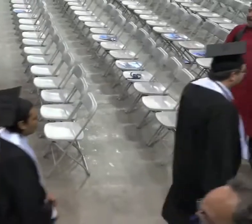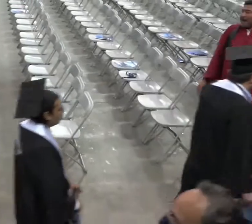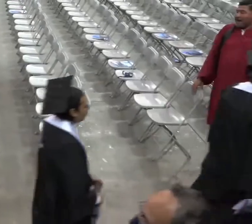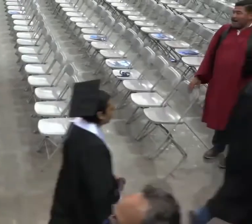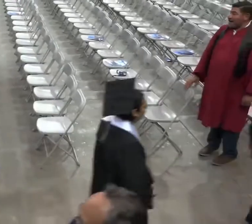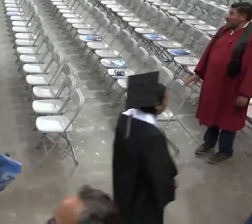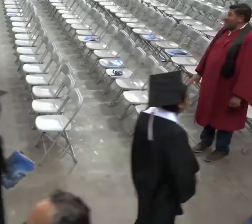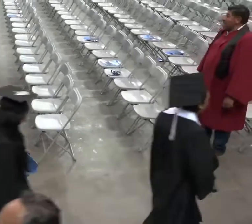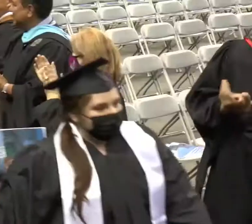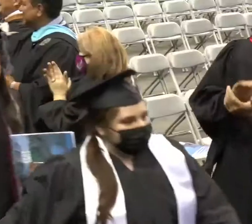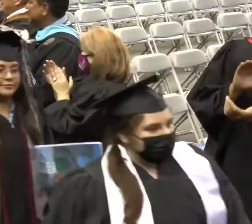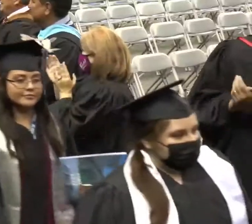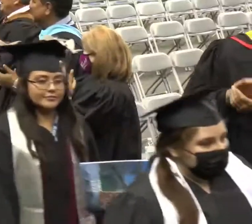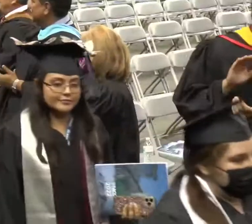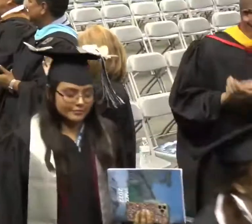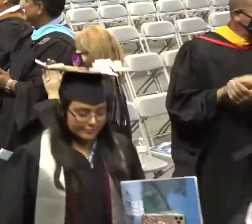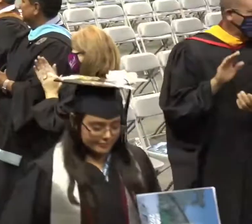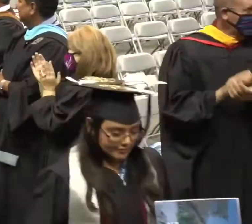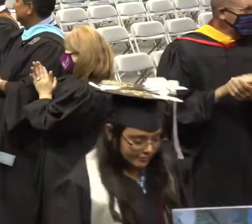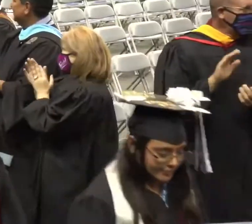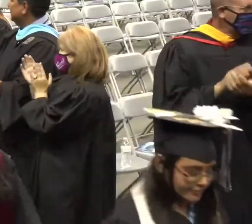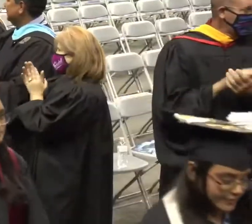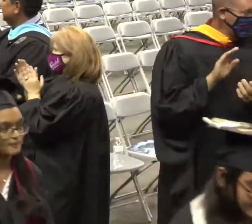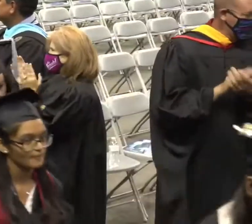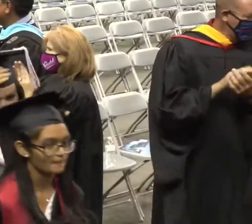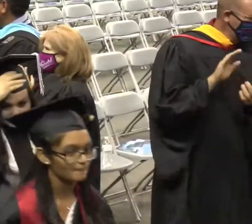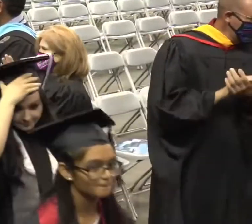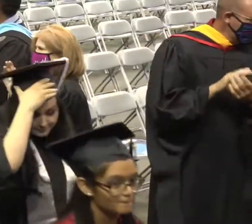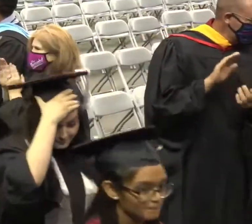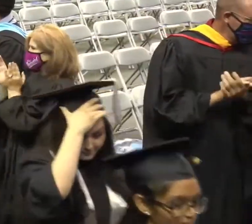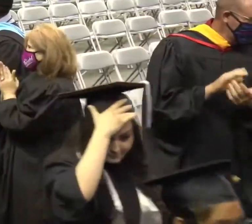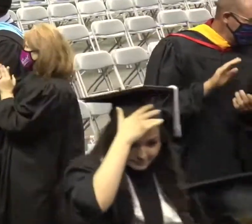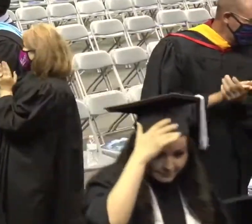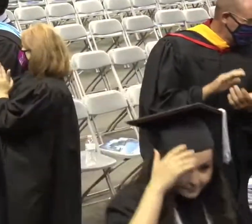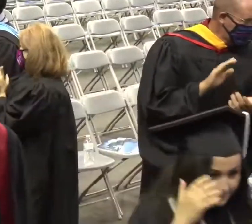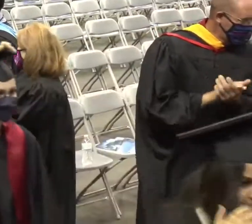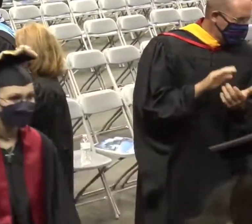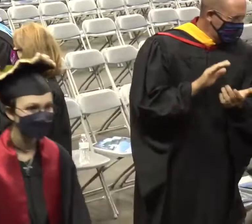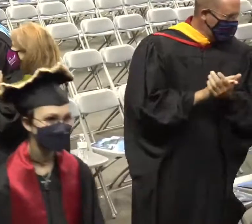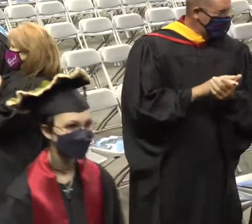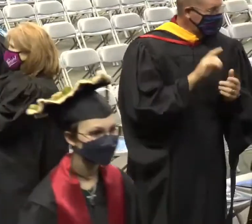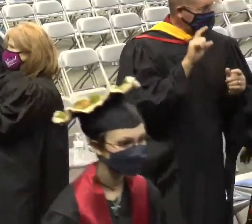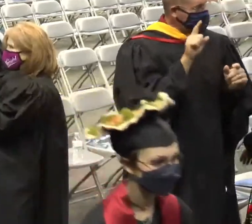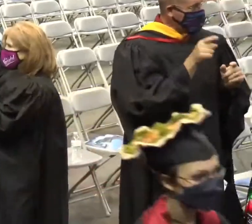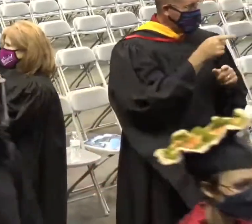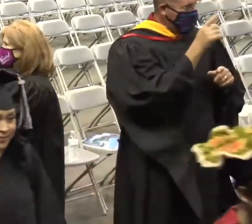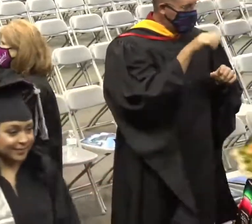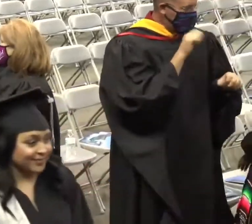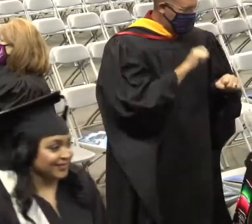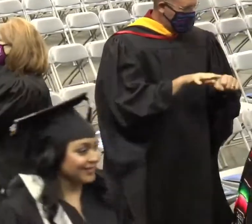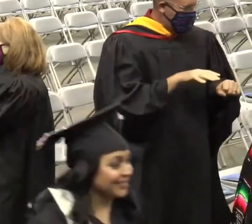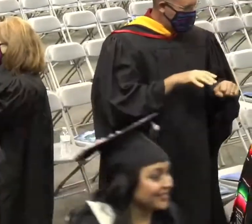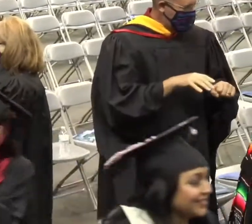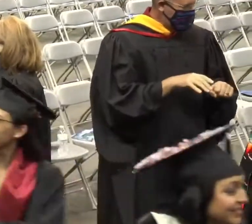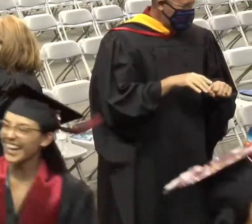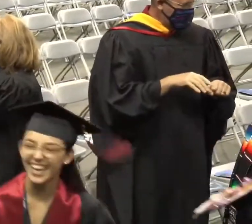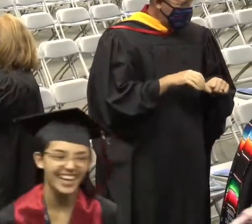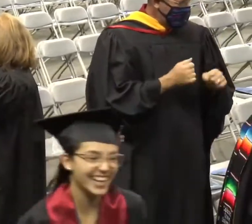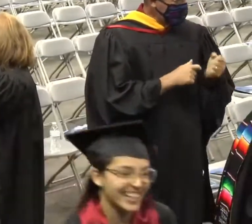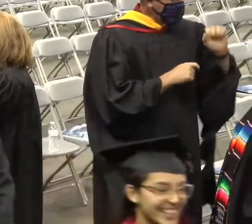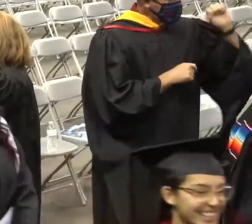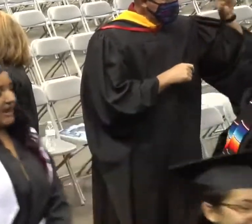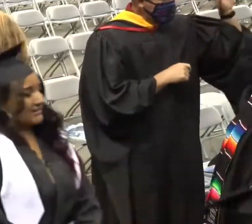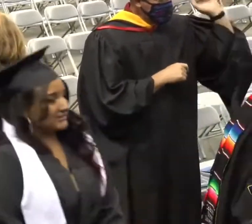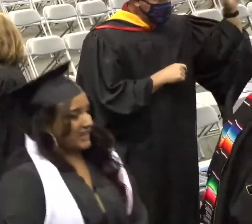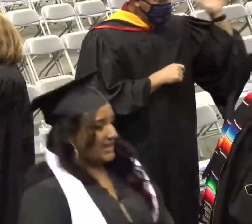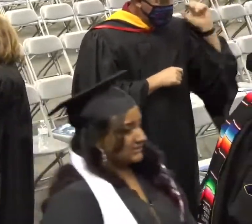Que si tú tienes miedo, cielito lindo, no estés temblando. Saca tu motaquito, cielito lindo, me lo sacando. Que